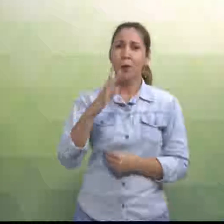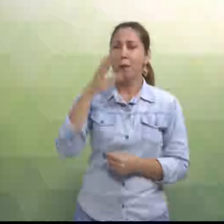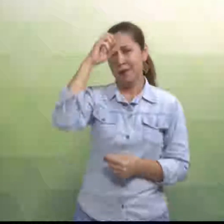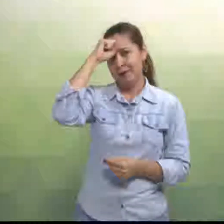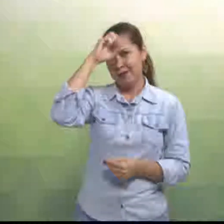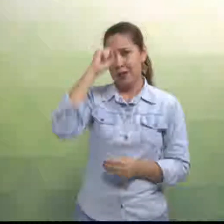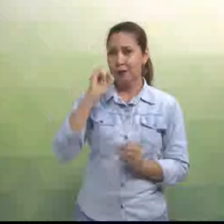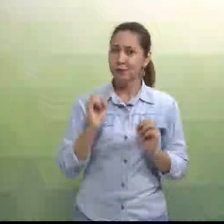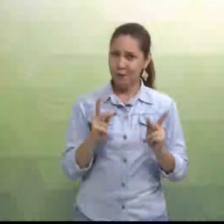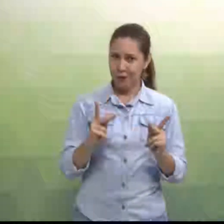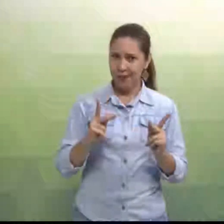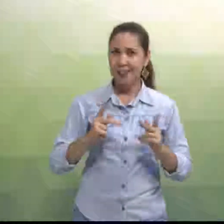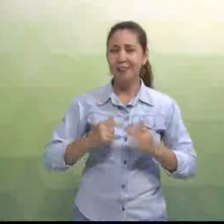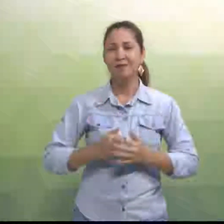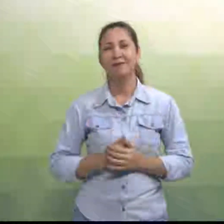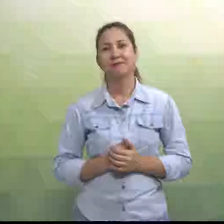complementares que vão auxiliar o seu aprendizado.